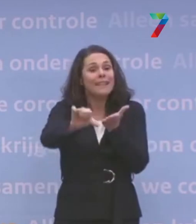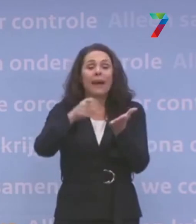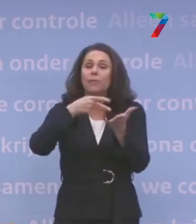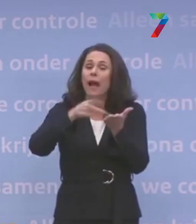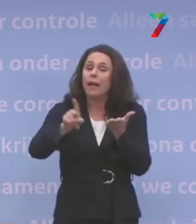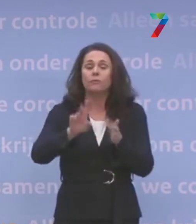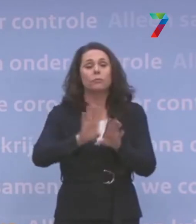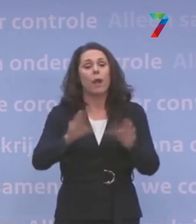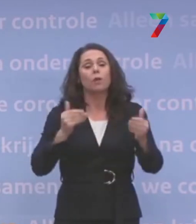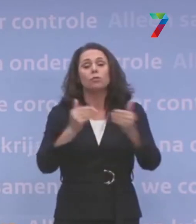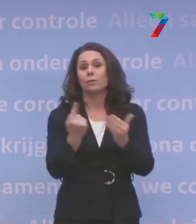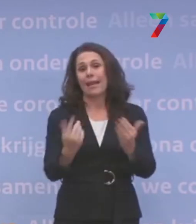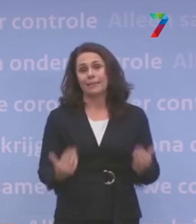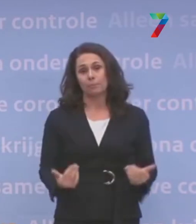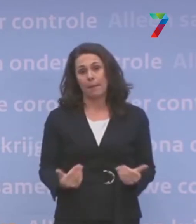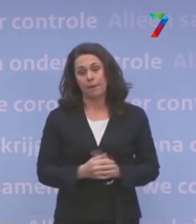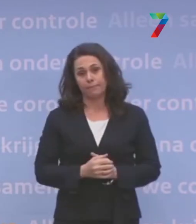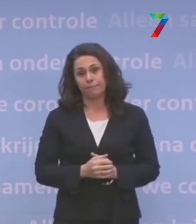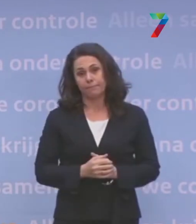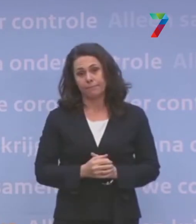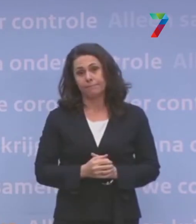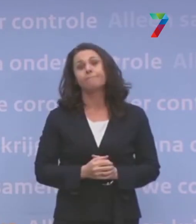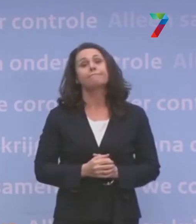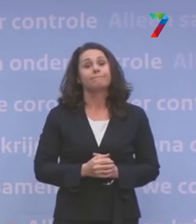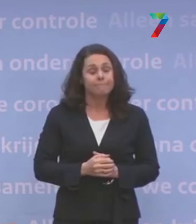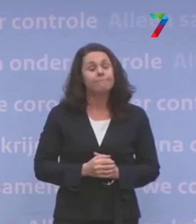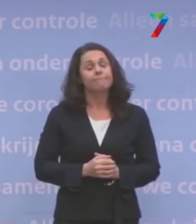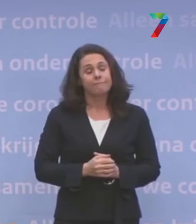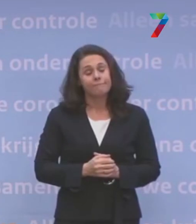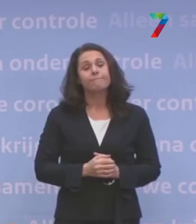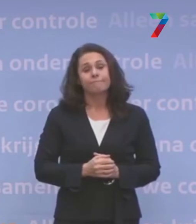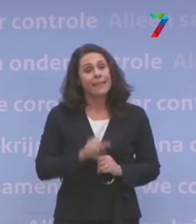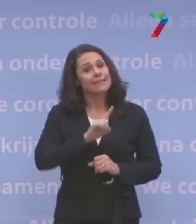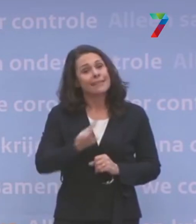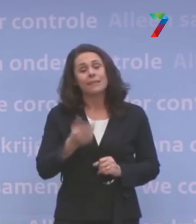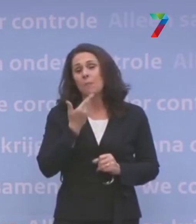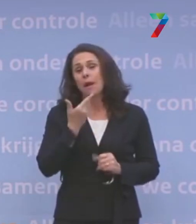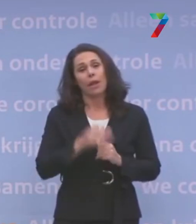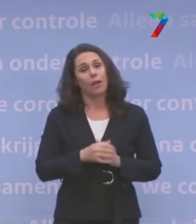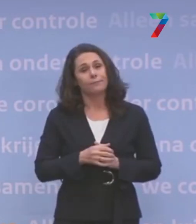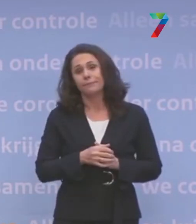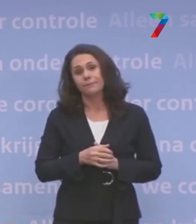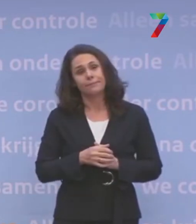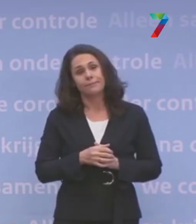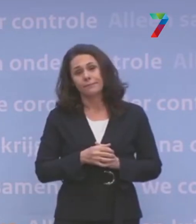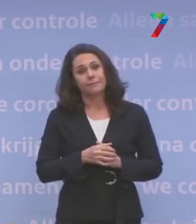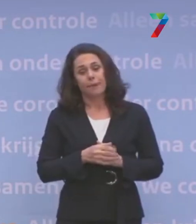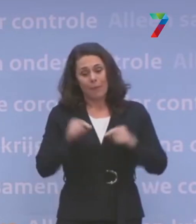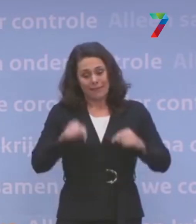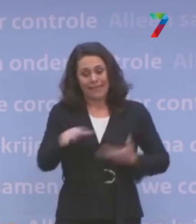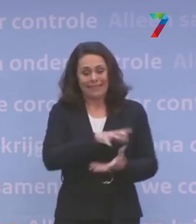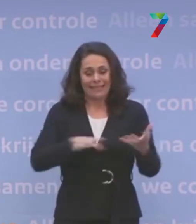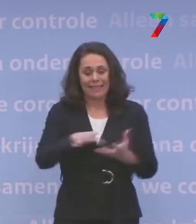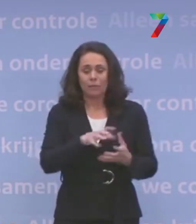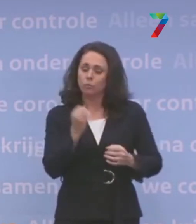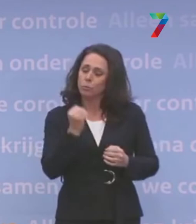1 september. En ja, dat is zuur. Maar bij alle gevolgen die deze crisis